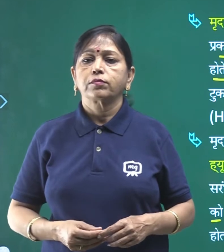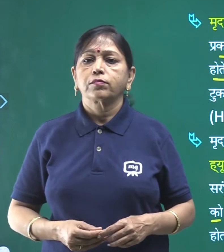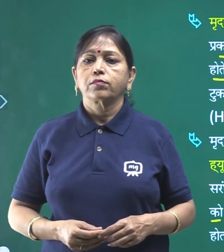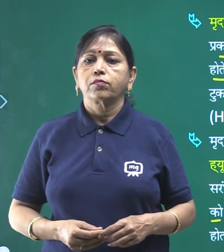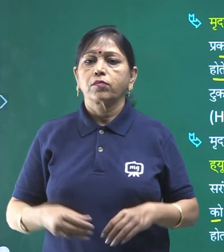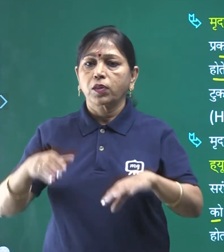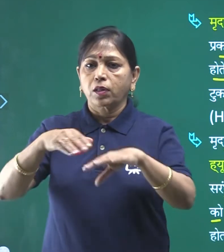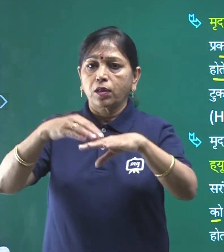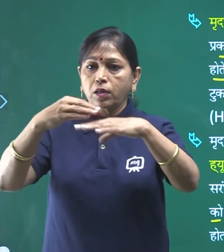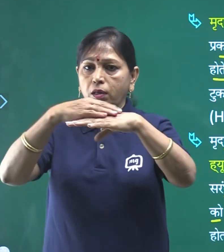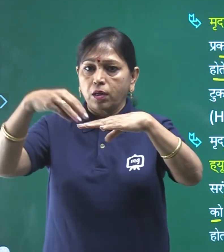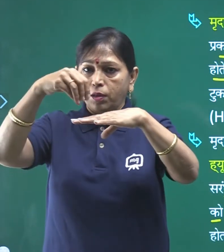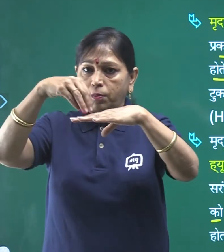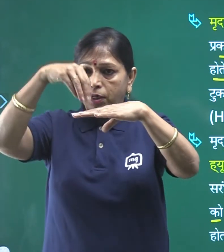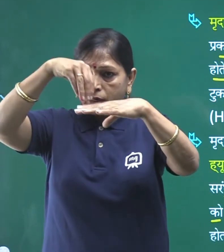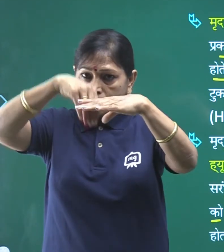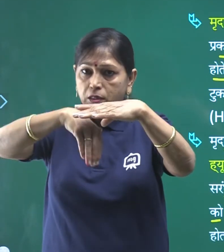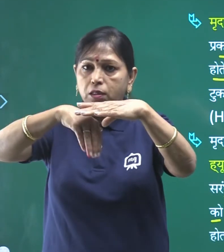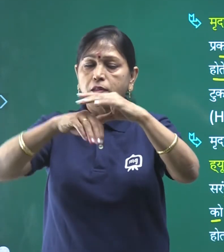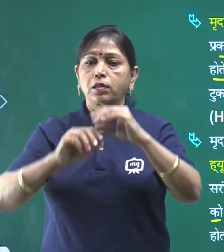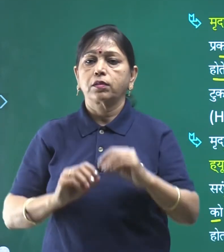कि वह में के अंदर है